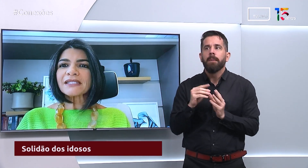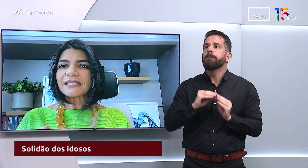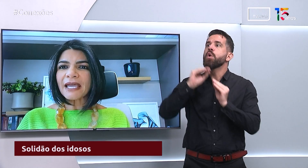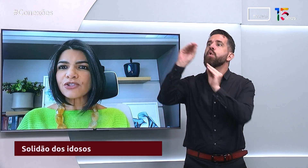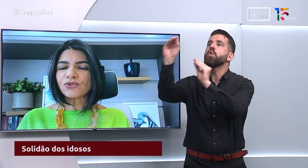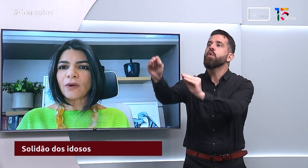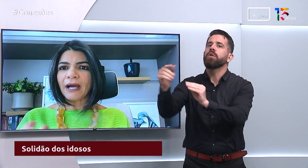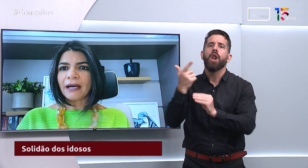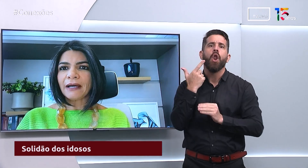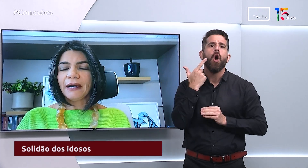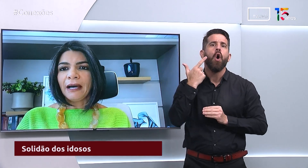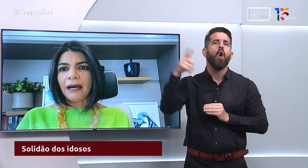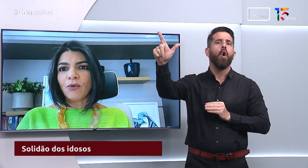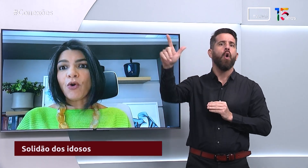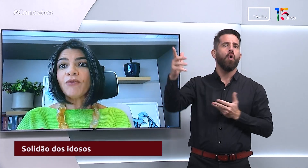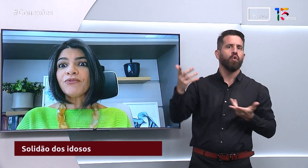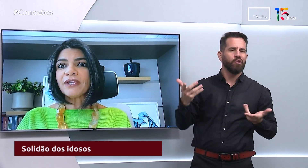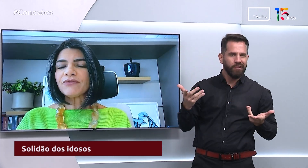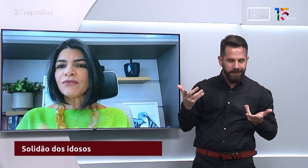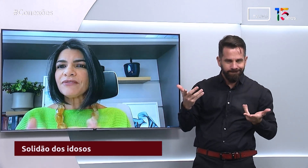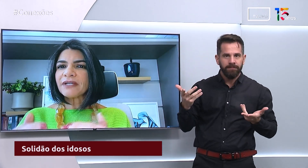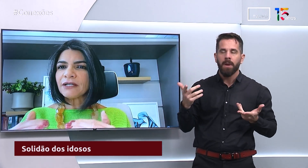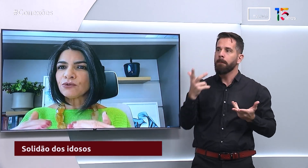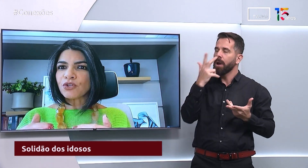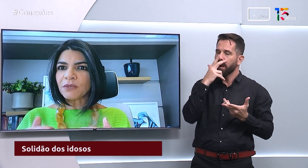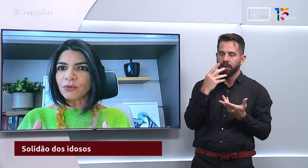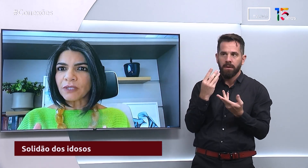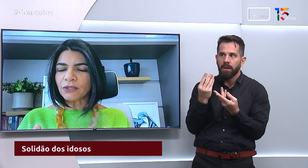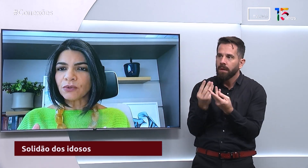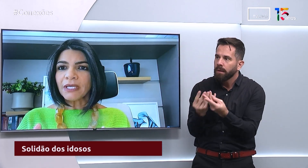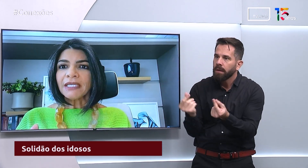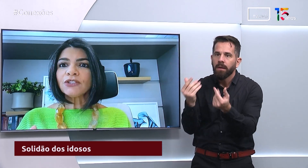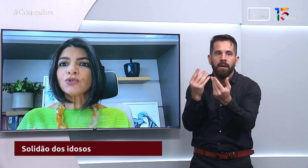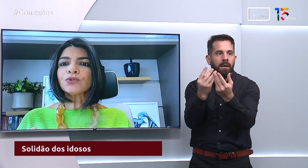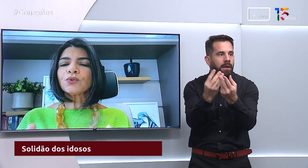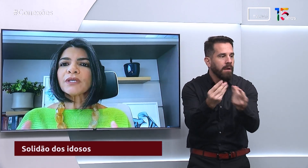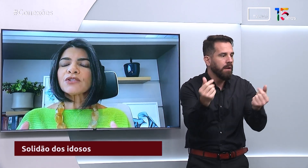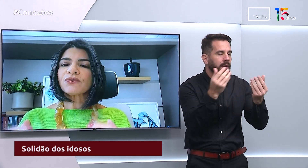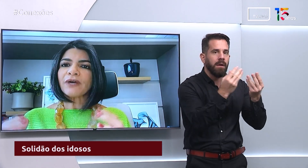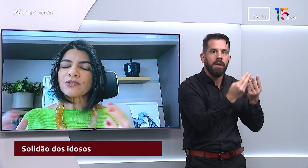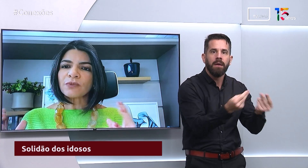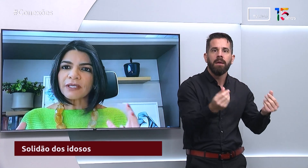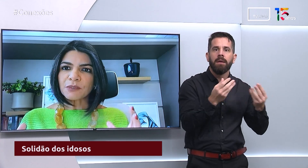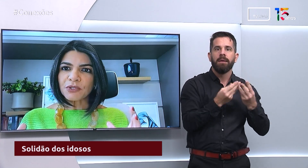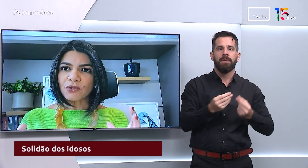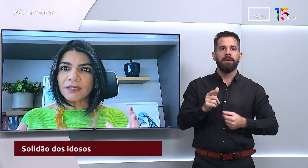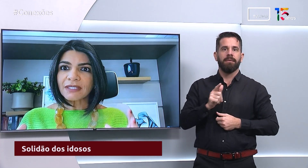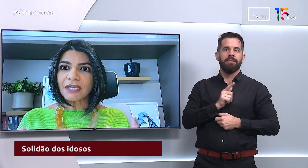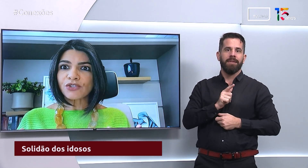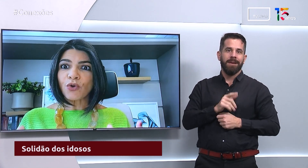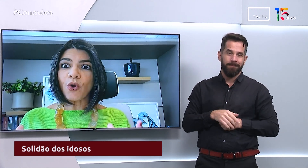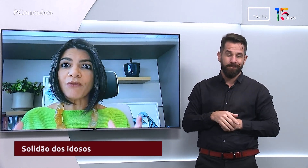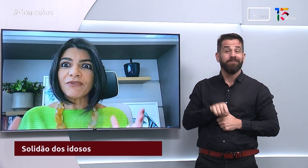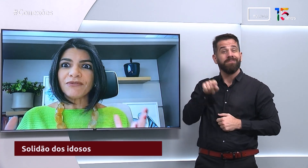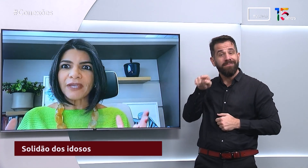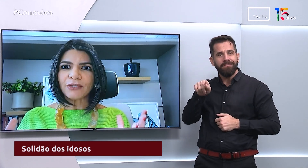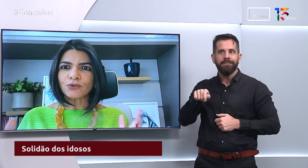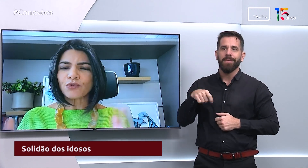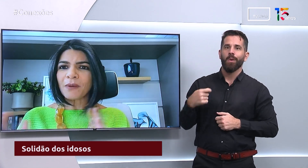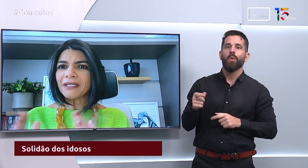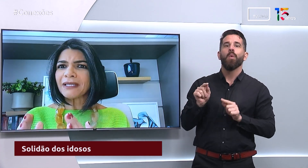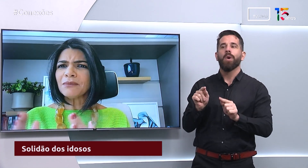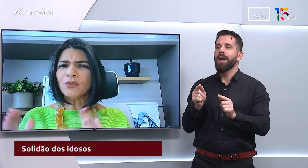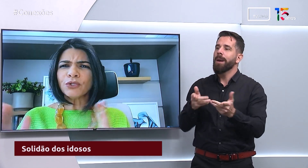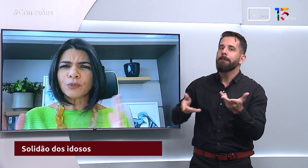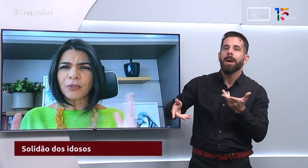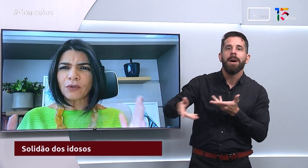o acesso ao convívio vai ficando diminuído e tudo isso faz com que as pessoas estejam convivendo de